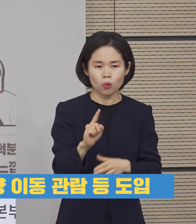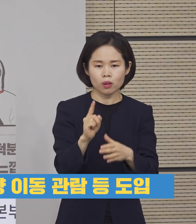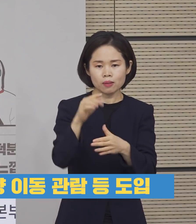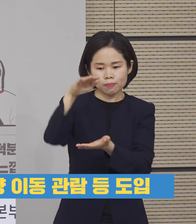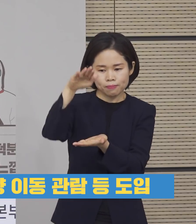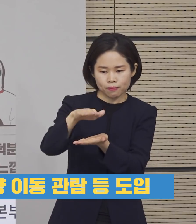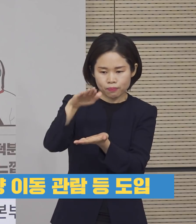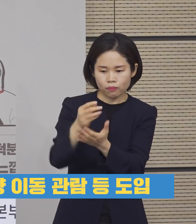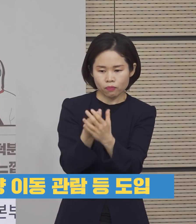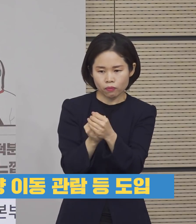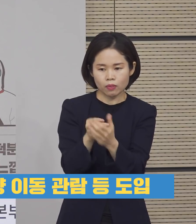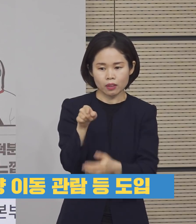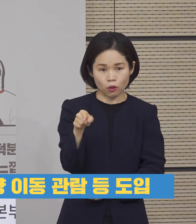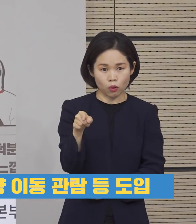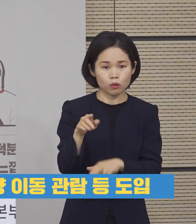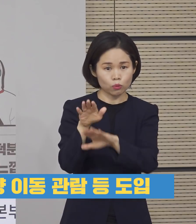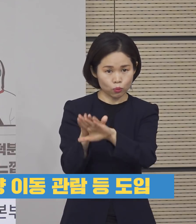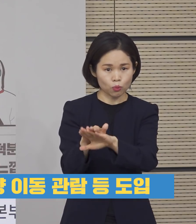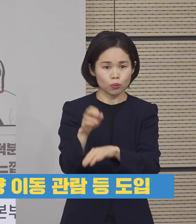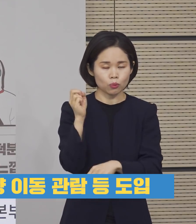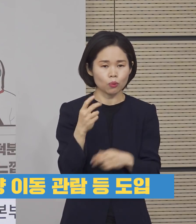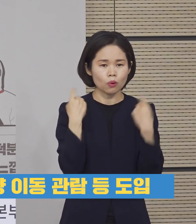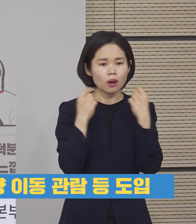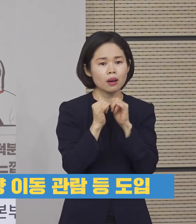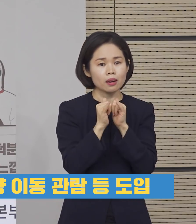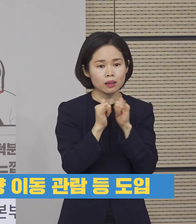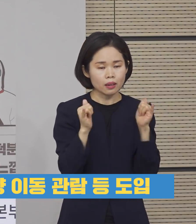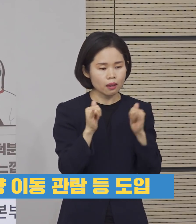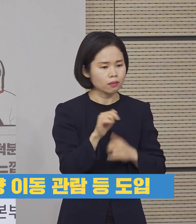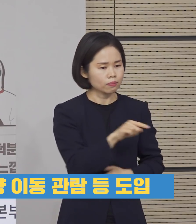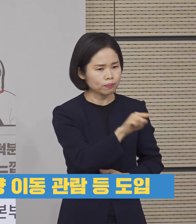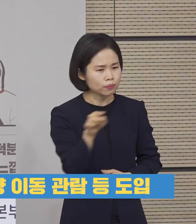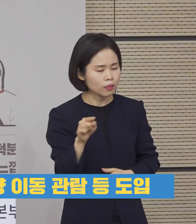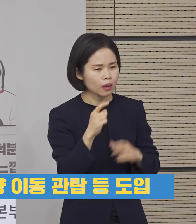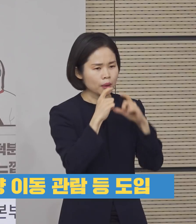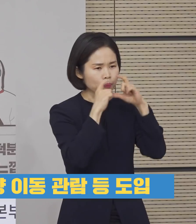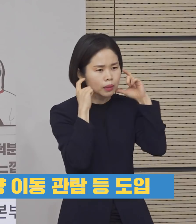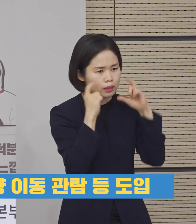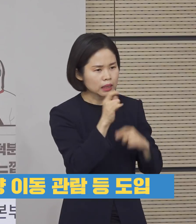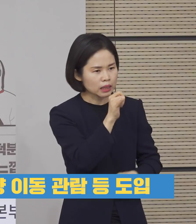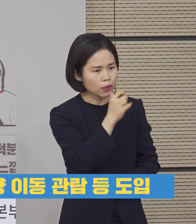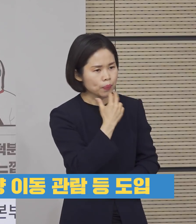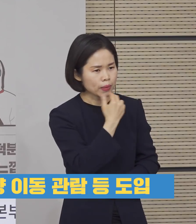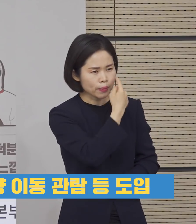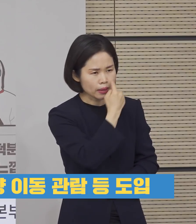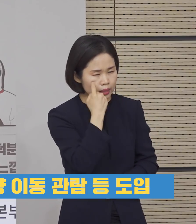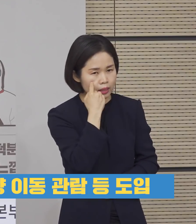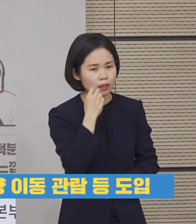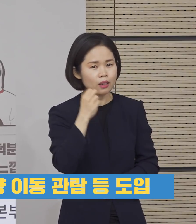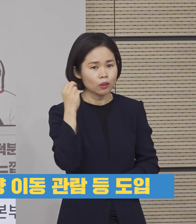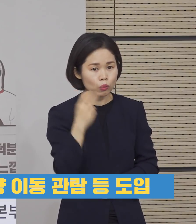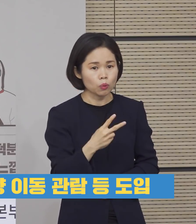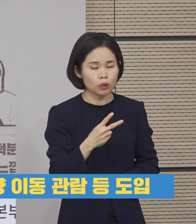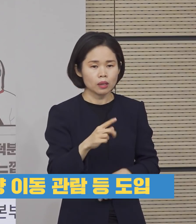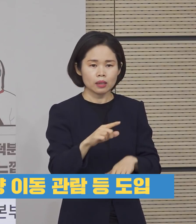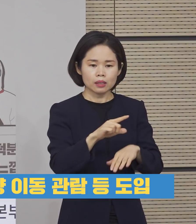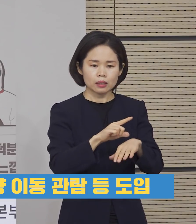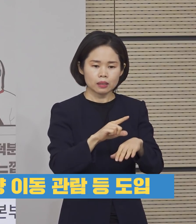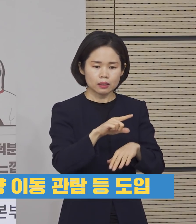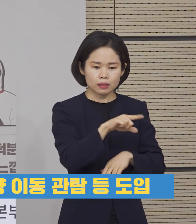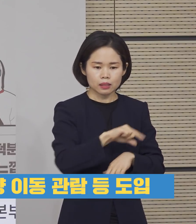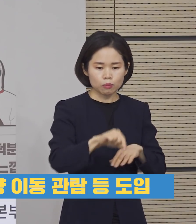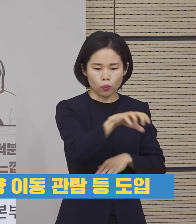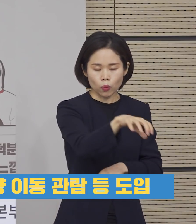관광지에는 손 소독제와 같은 방역 물품을 비치하고 관광객의 마스크 착용을 확인함과